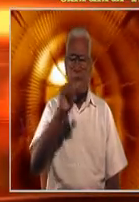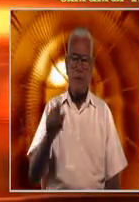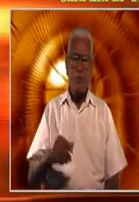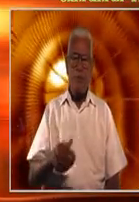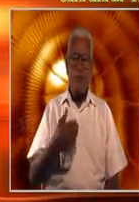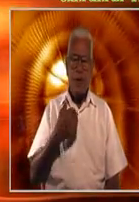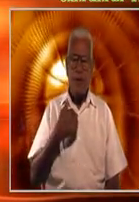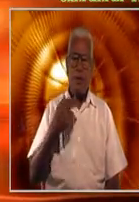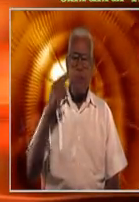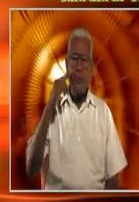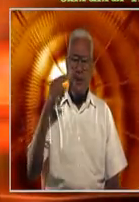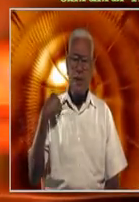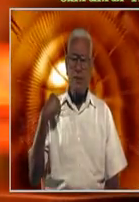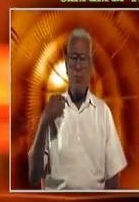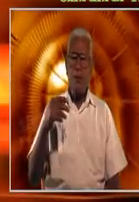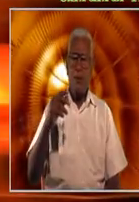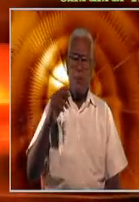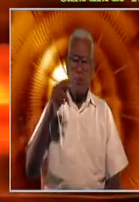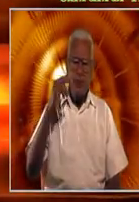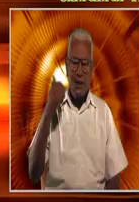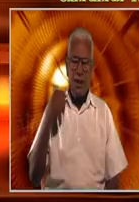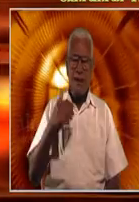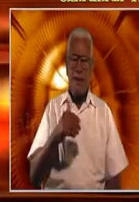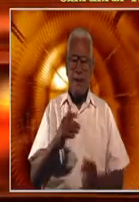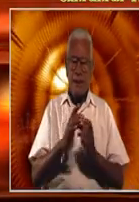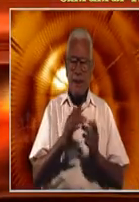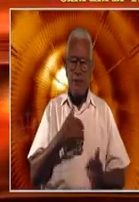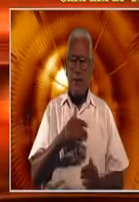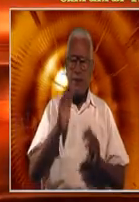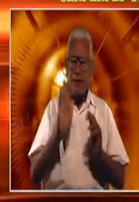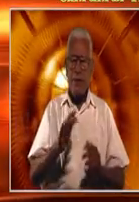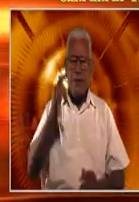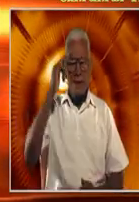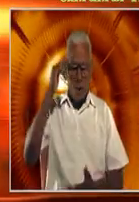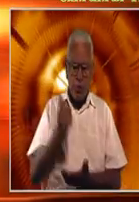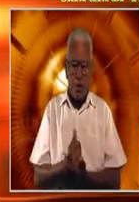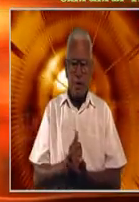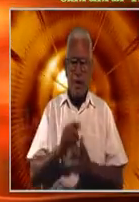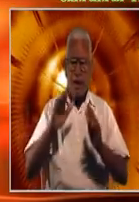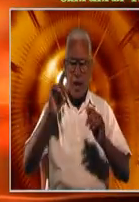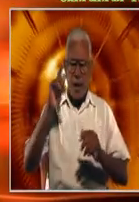வசனம் பதி Nursட்coal நான் பிதாவிலும் பிதா எனிலும் இருக்கிறதை நம்புங்கள்